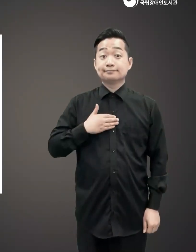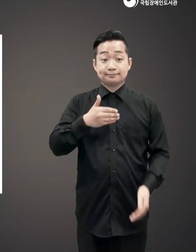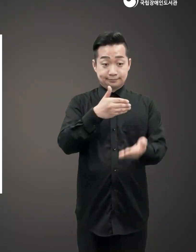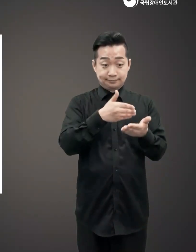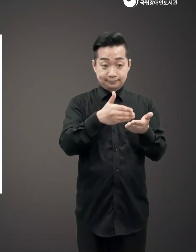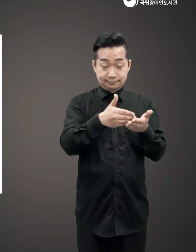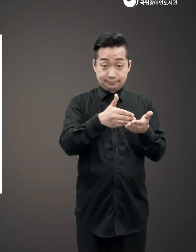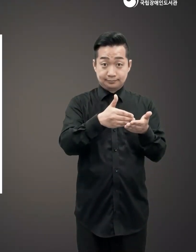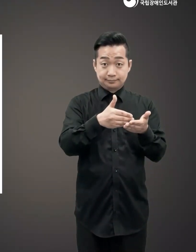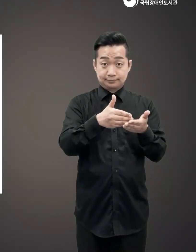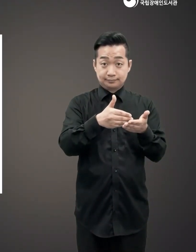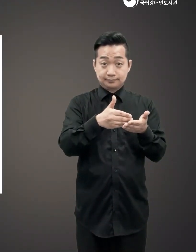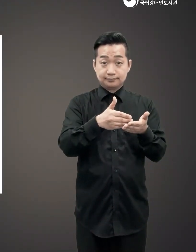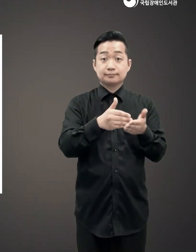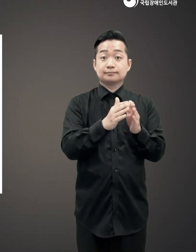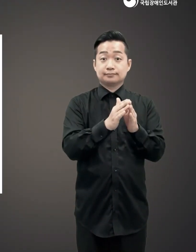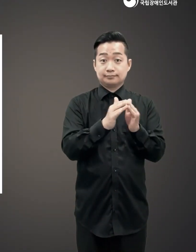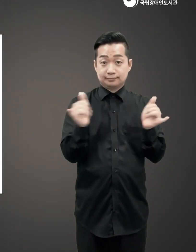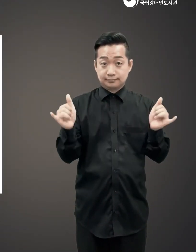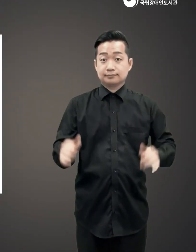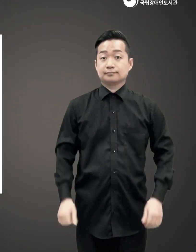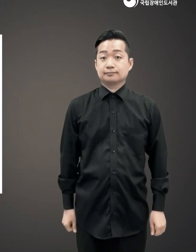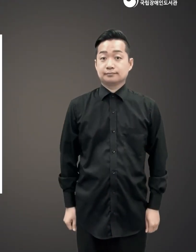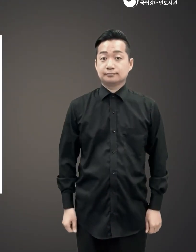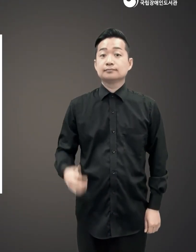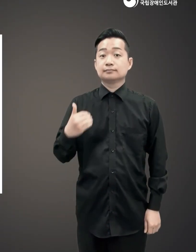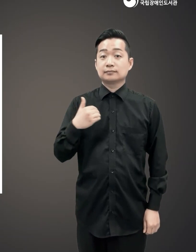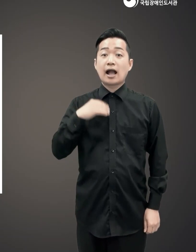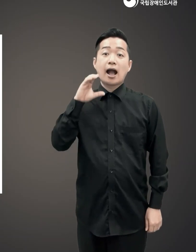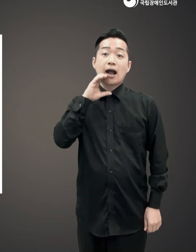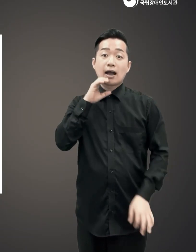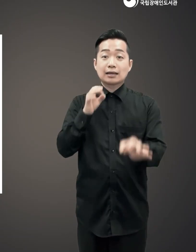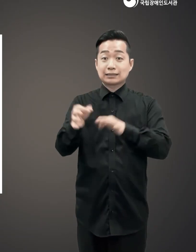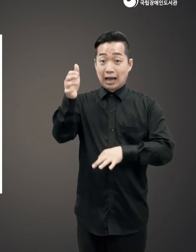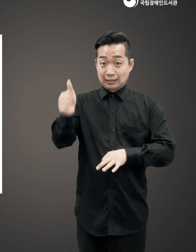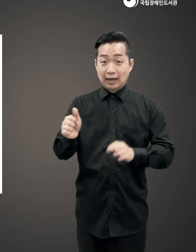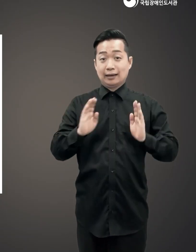나는 일러스트레이터다. 카페 사장이기도 하고